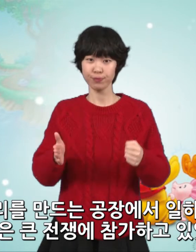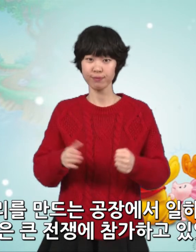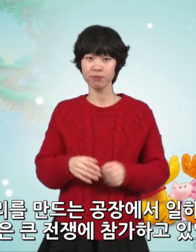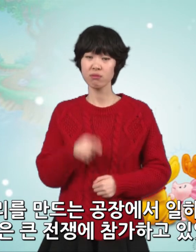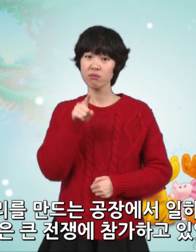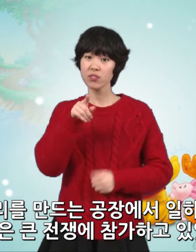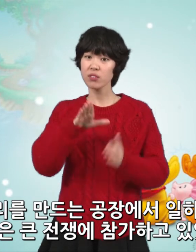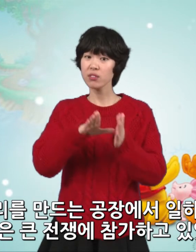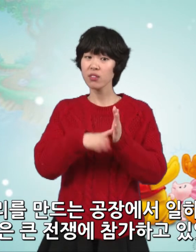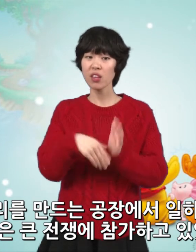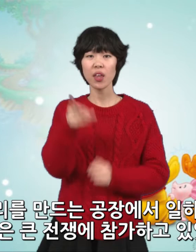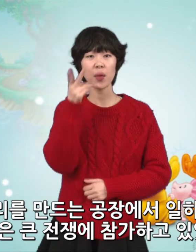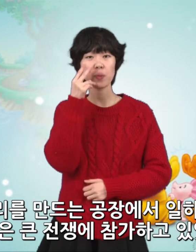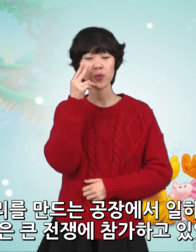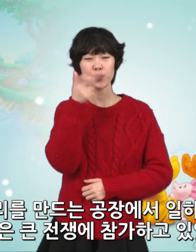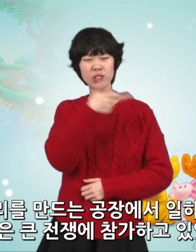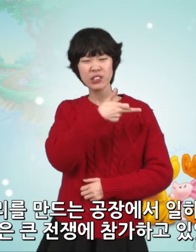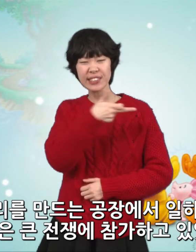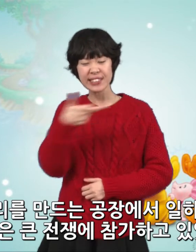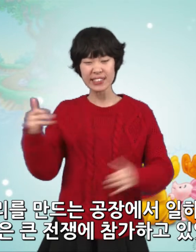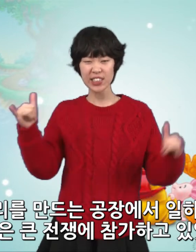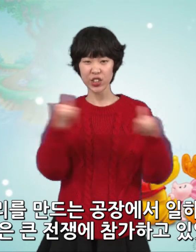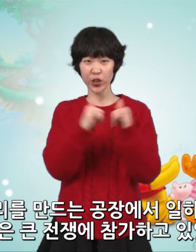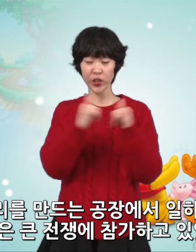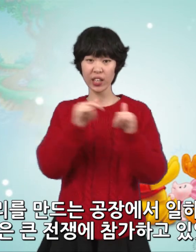미국은 큰 전쟁에 참가하고 있었어요.